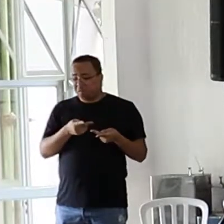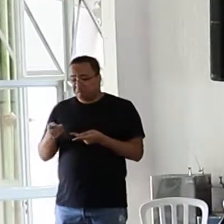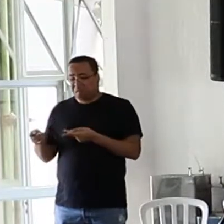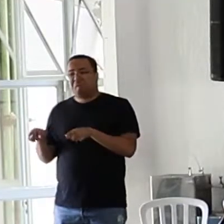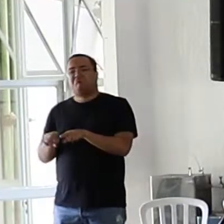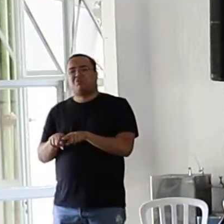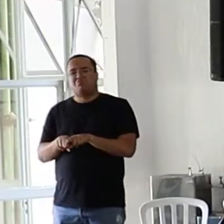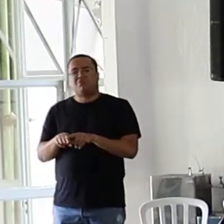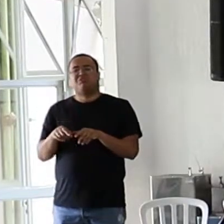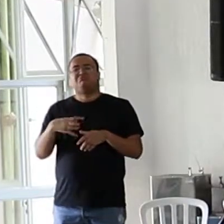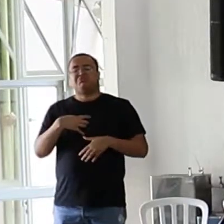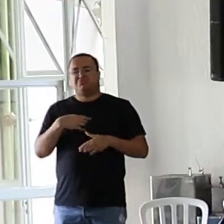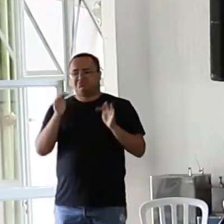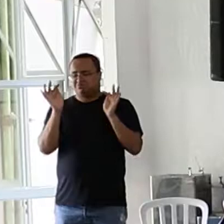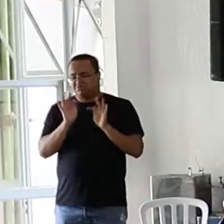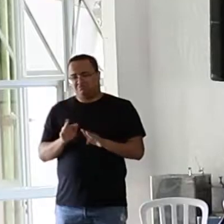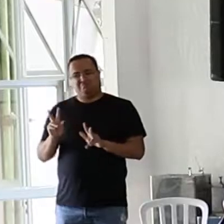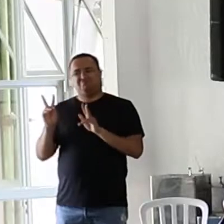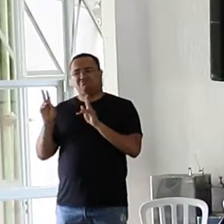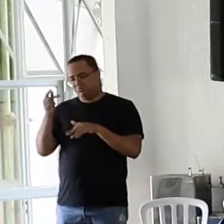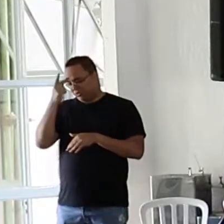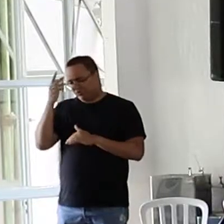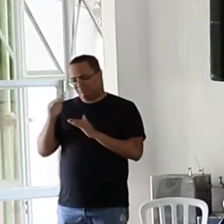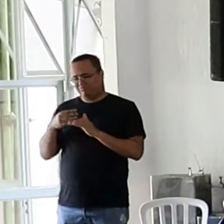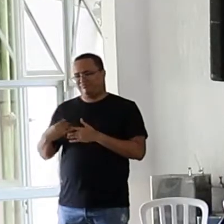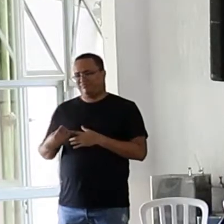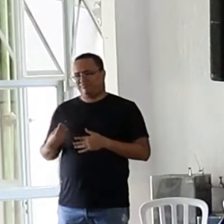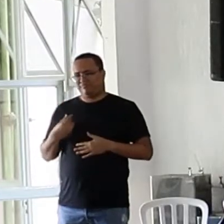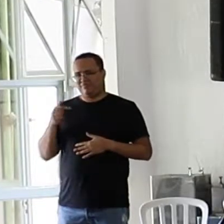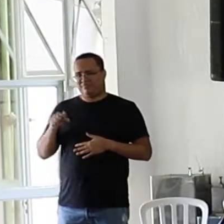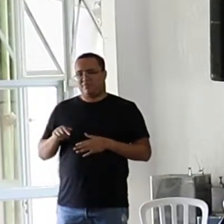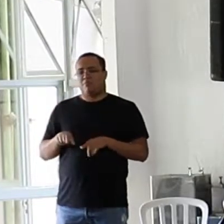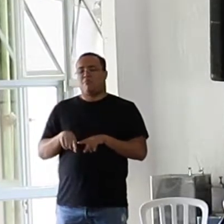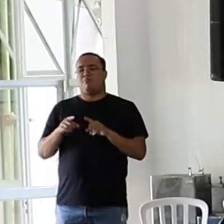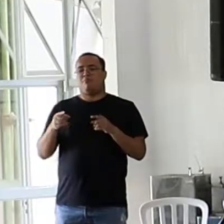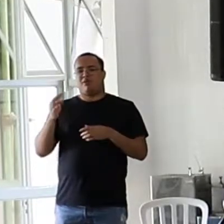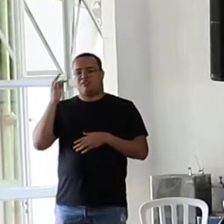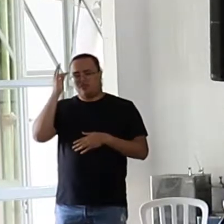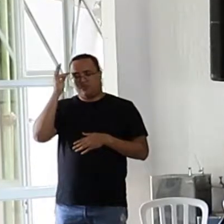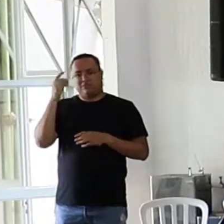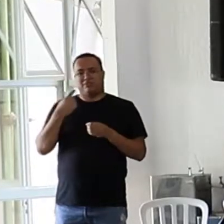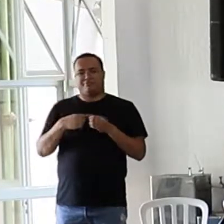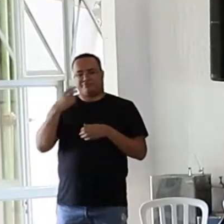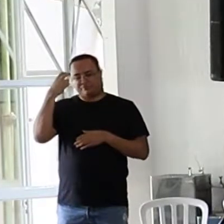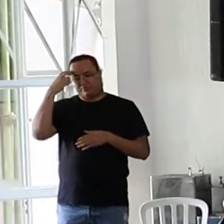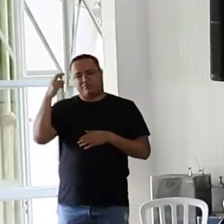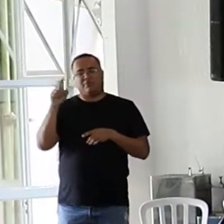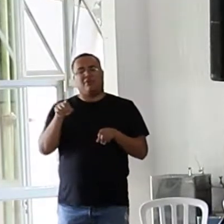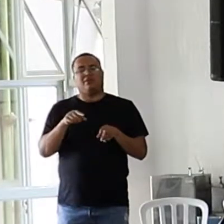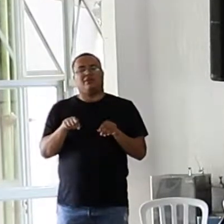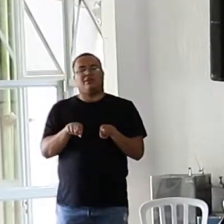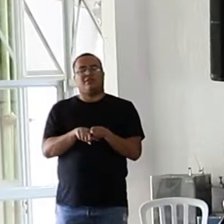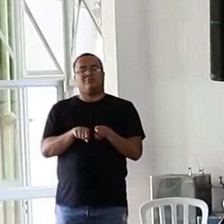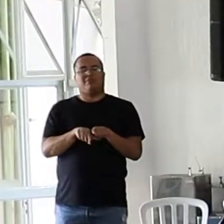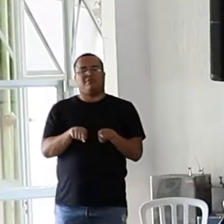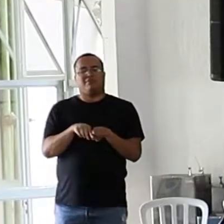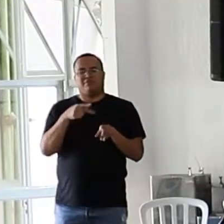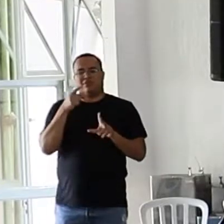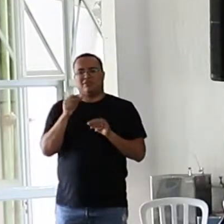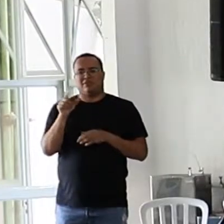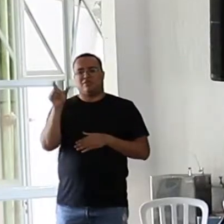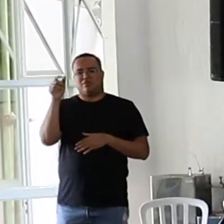que lá no âmbito da secretaria a questão da tecnologia lá tá muito enraizada na próxima semana por exemplo no dia oito de dezembro